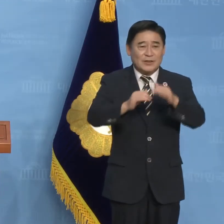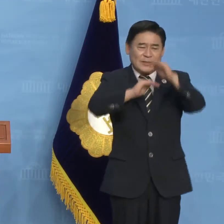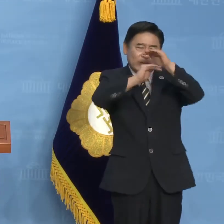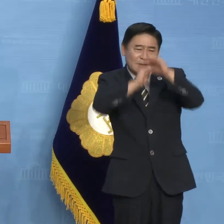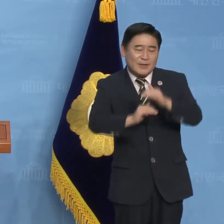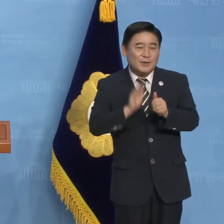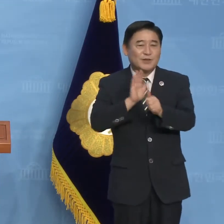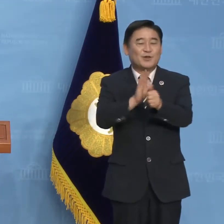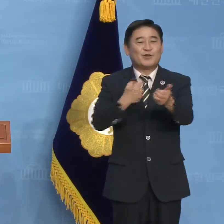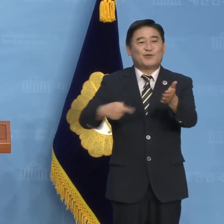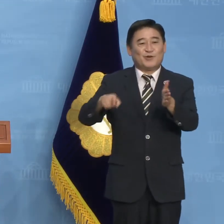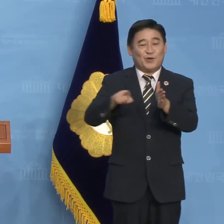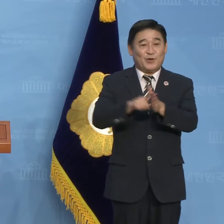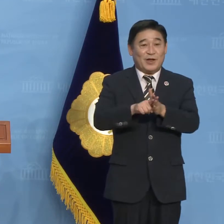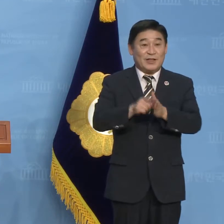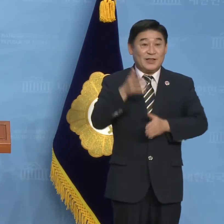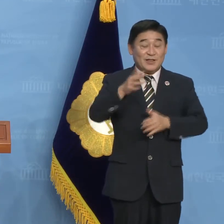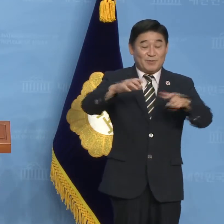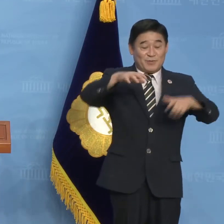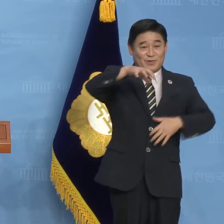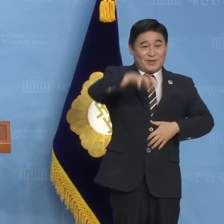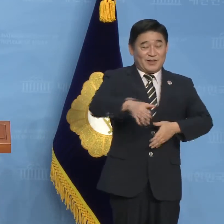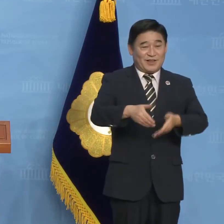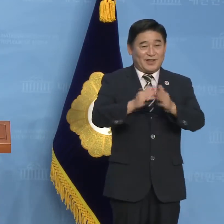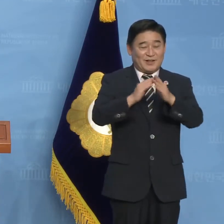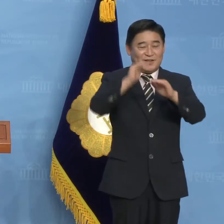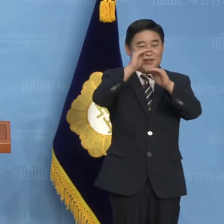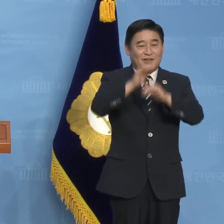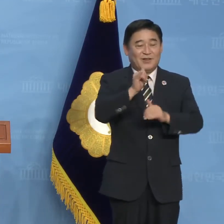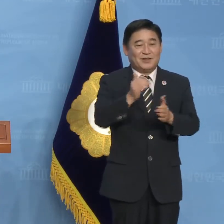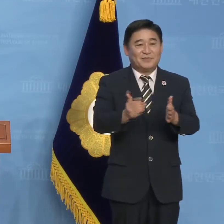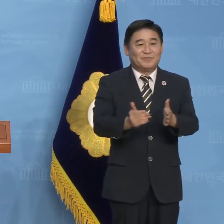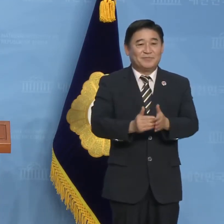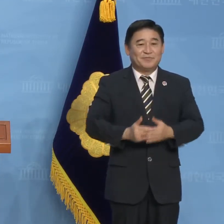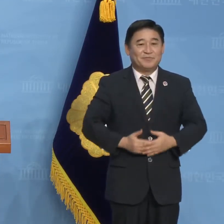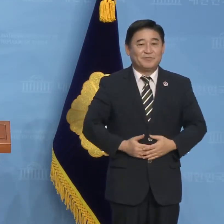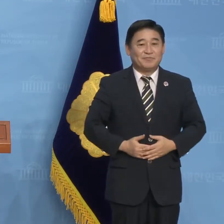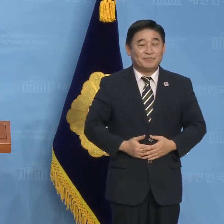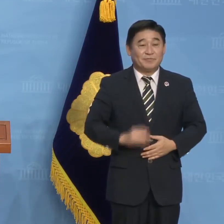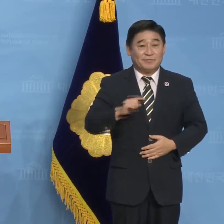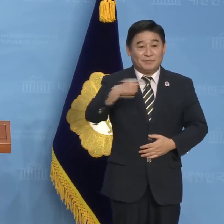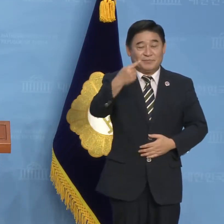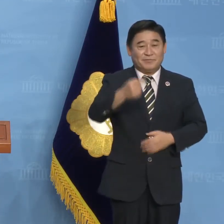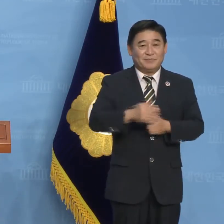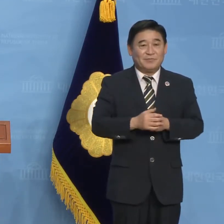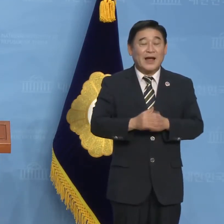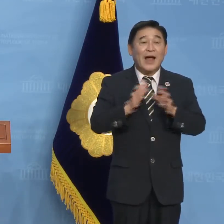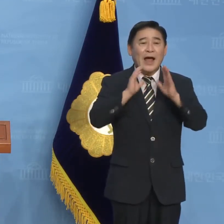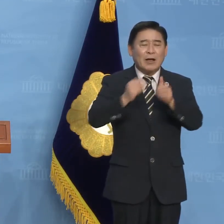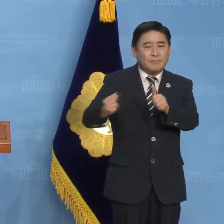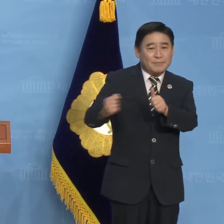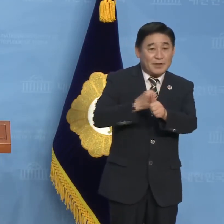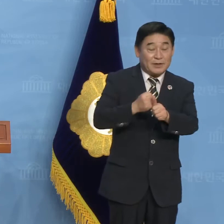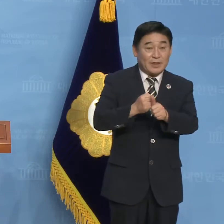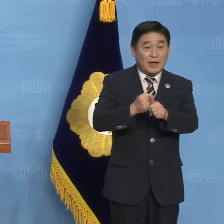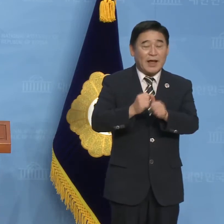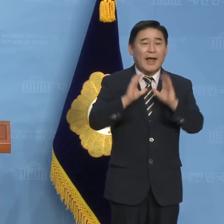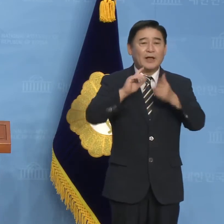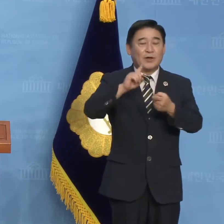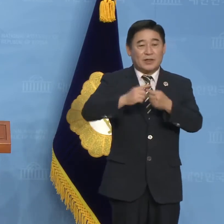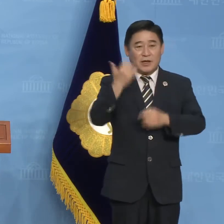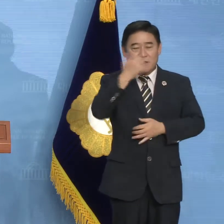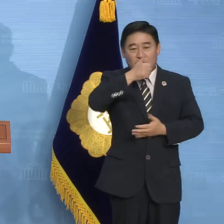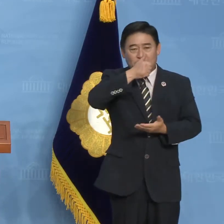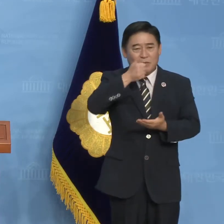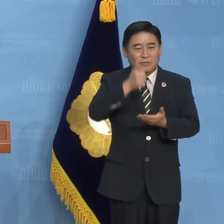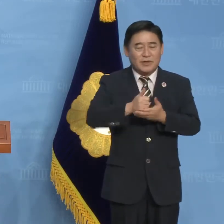체계적으로 지원하기 위한 전문기관 수립 등의 내용을 담고 있습니다. 다음, 아동학대, 아동대상